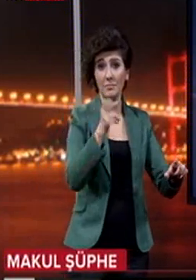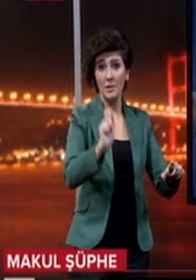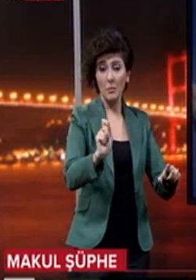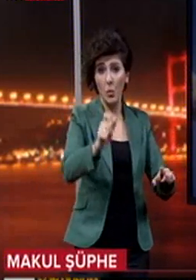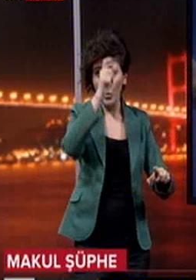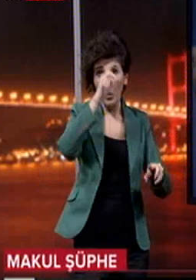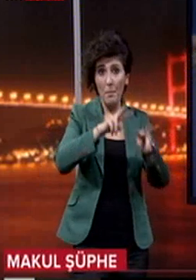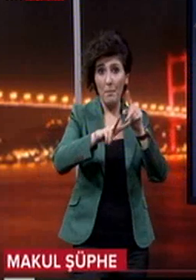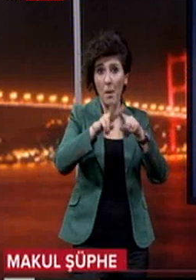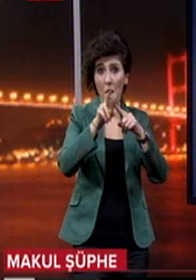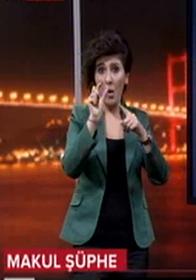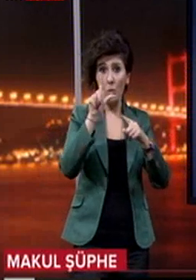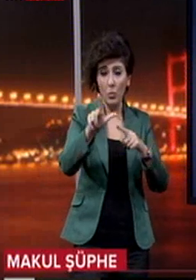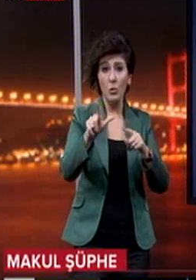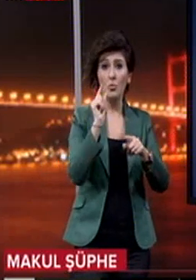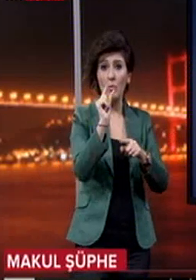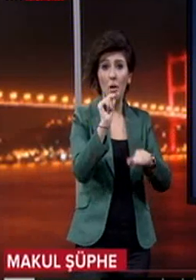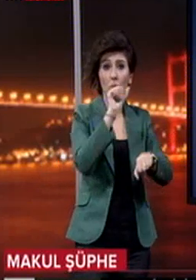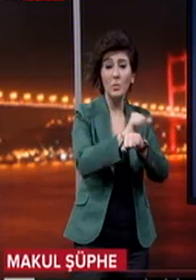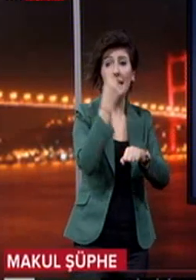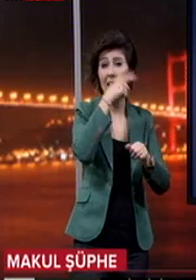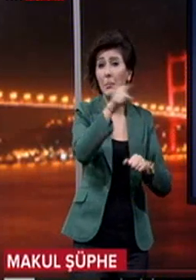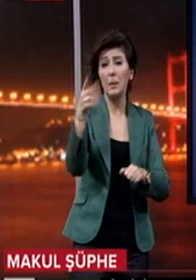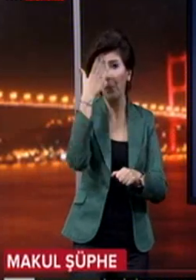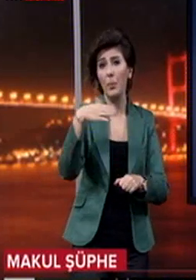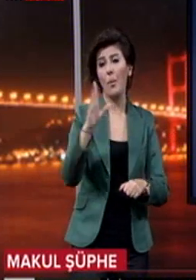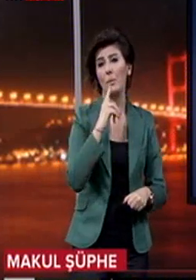Türkiye'de makul şüpheyle tutuklanan kimse yok dedi.